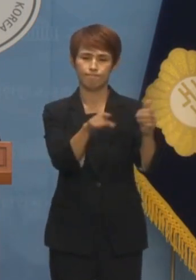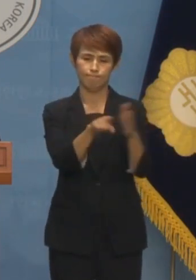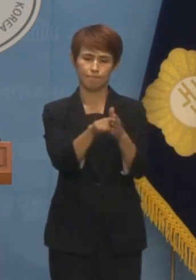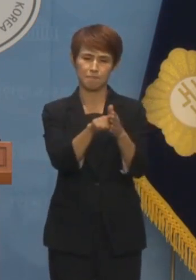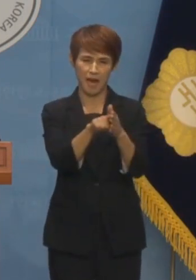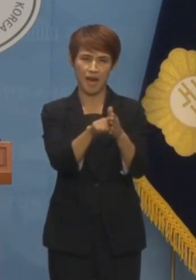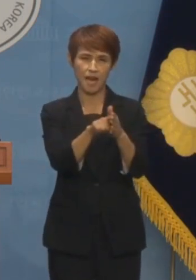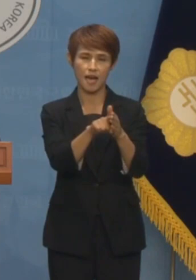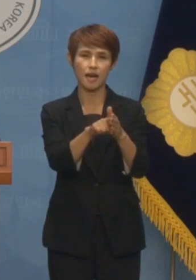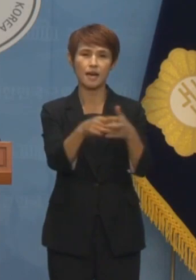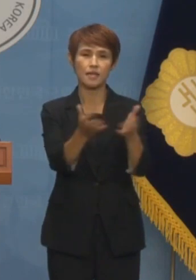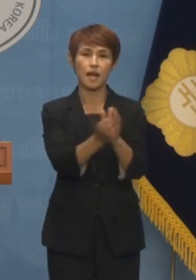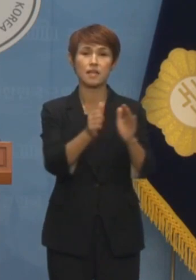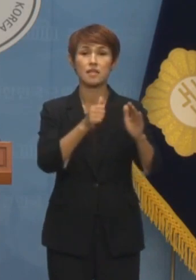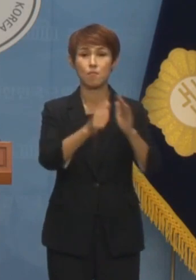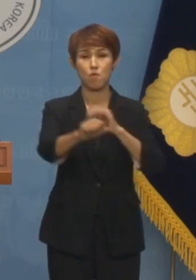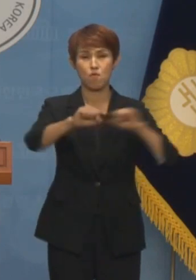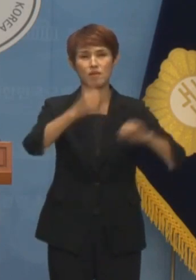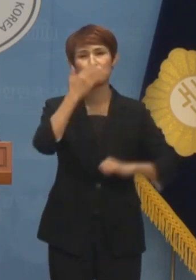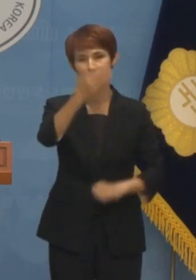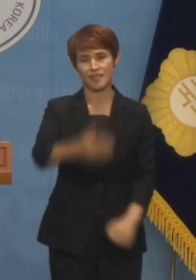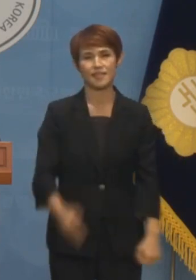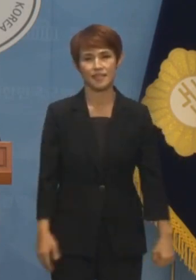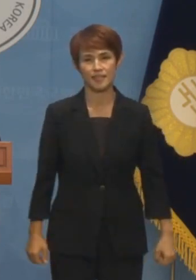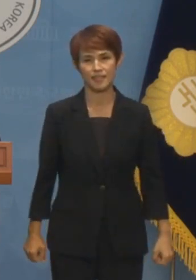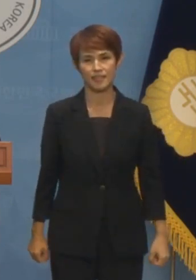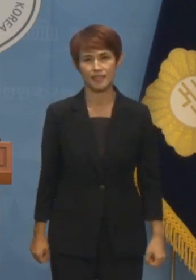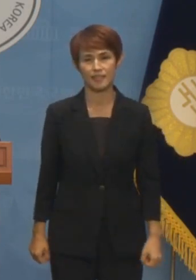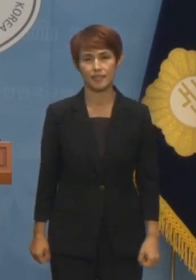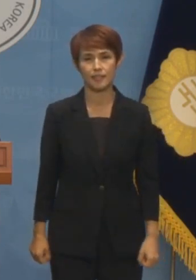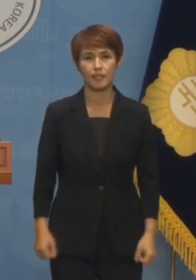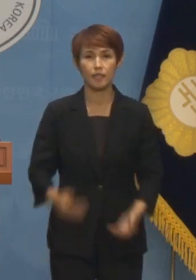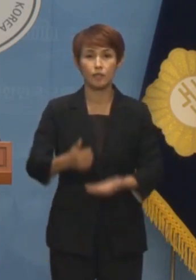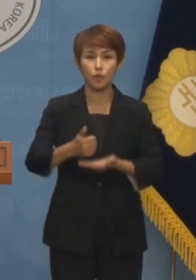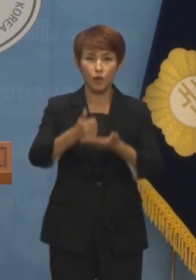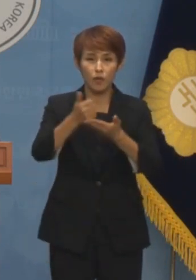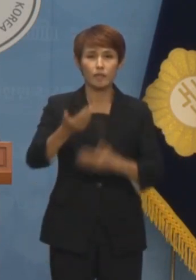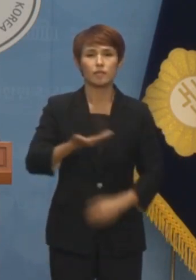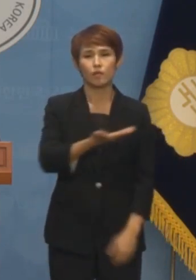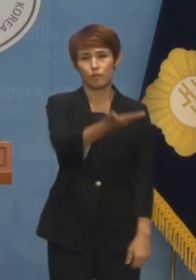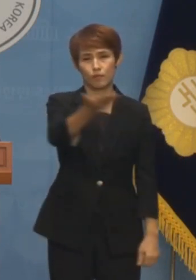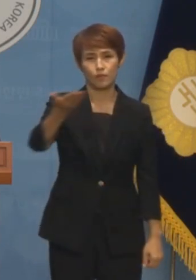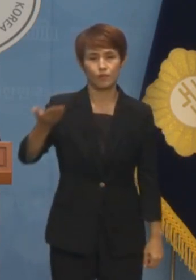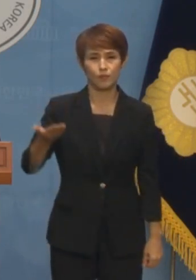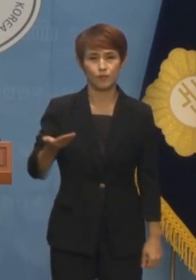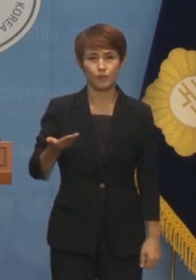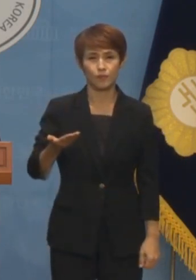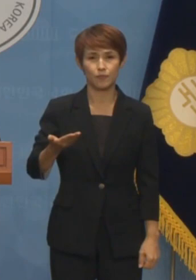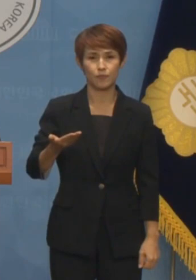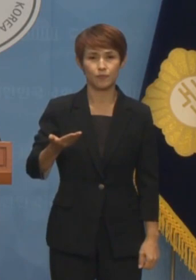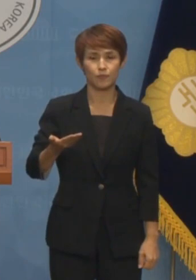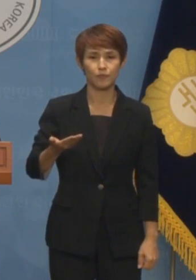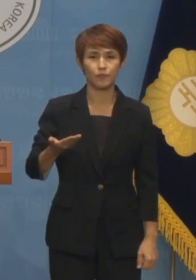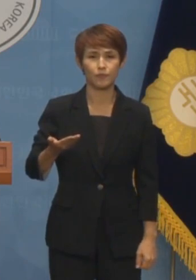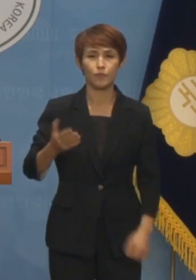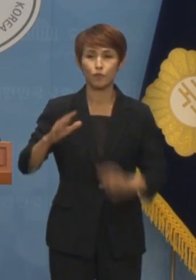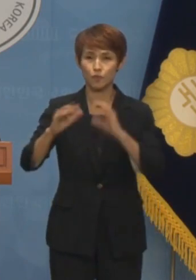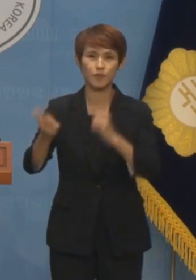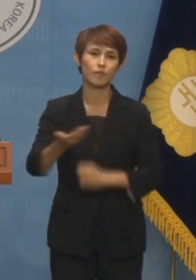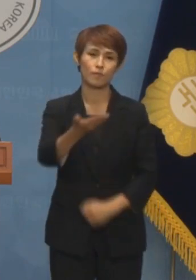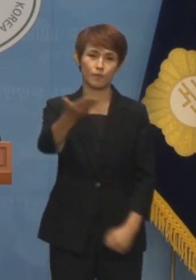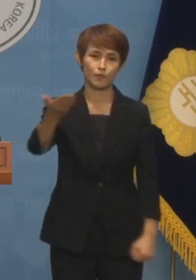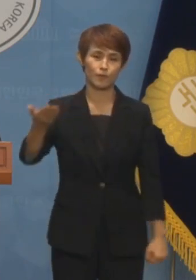믿음직스러운 당대표를 수행할 것입니다. 존경하는 애국 시민 여러분, 자유 대한민국 국민